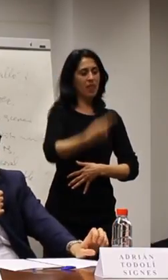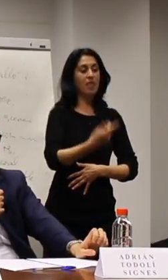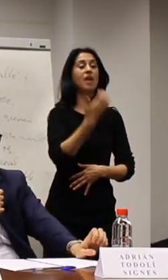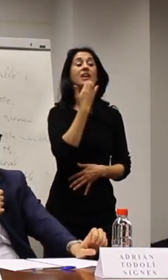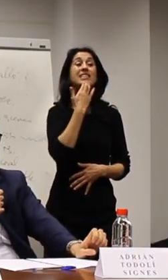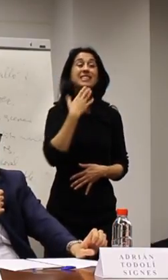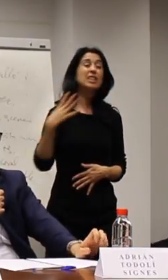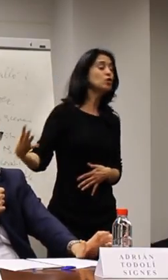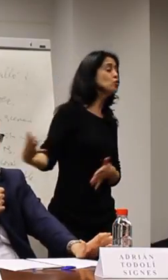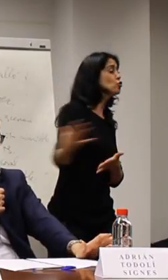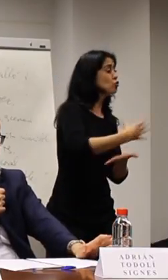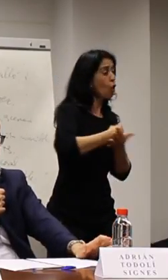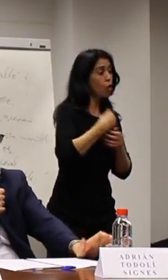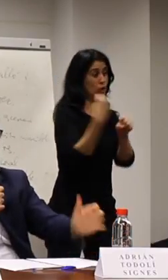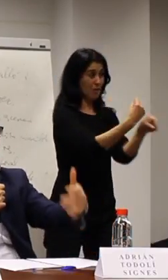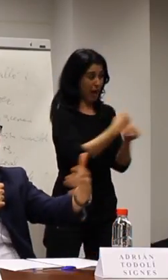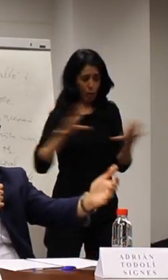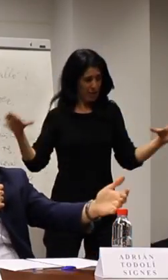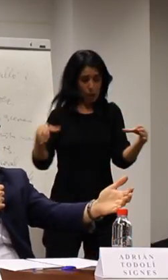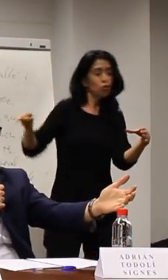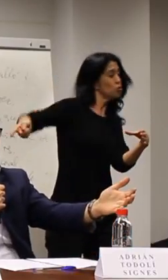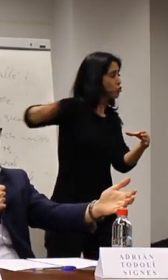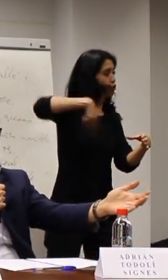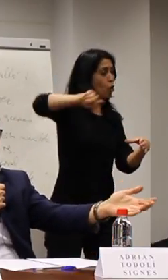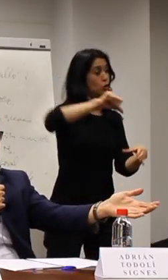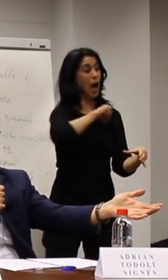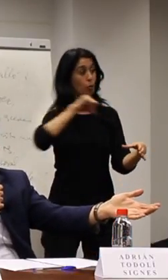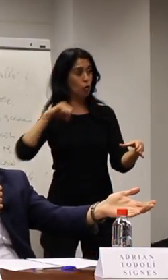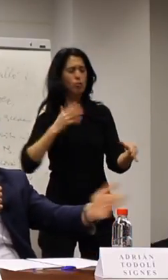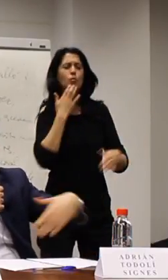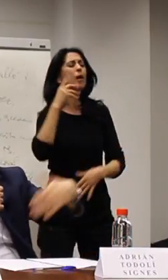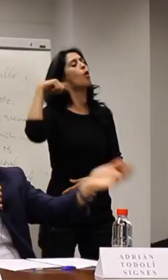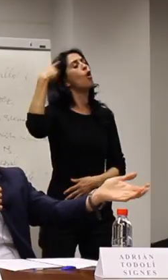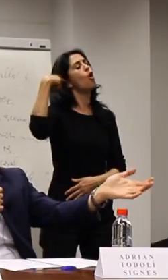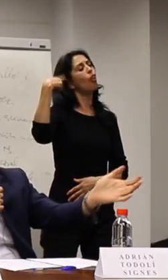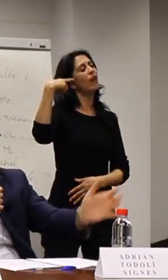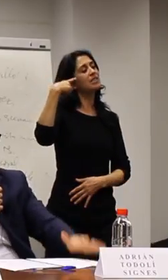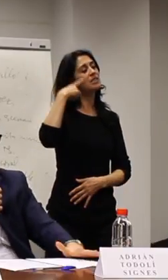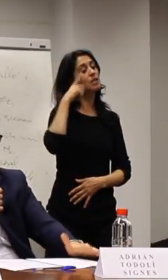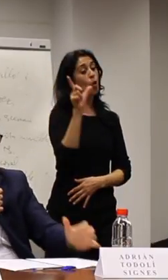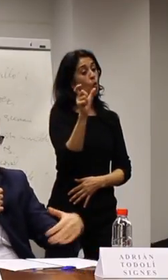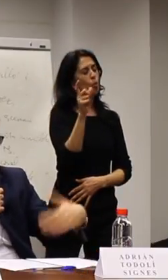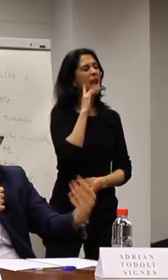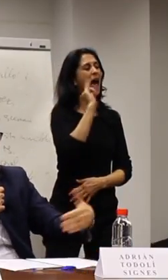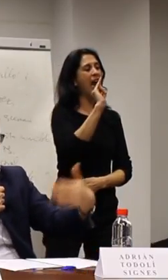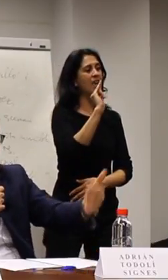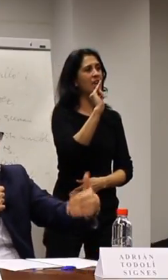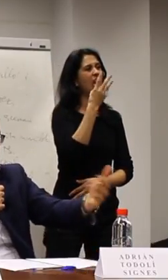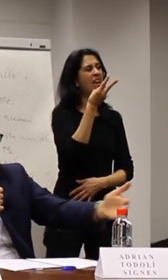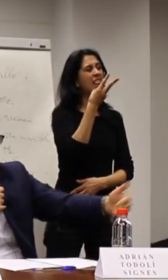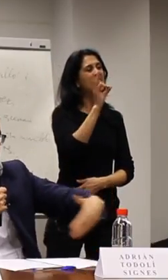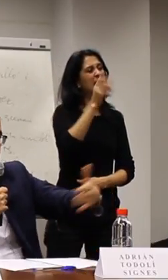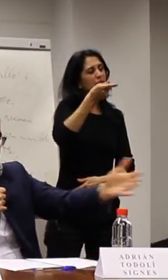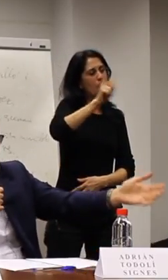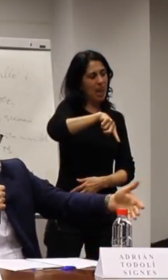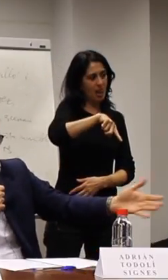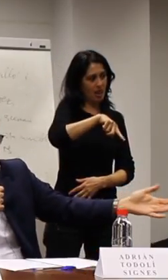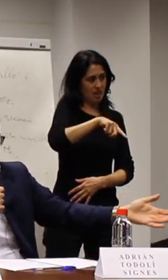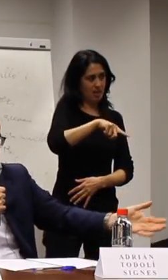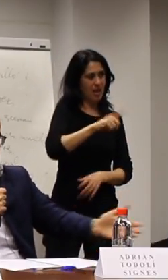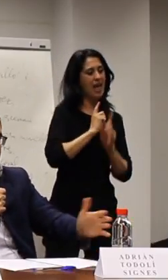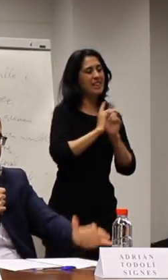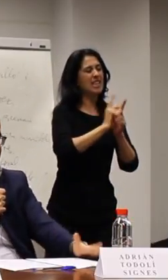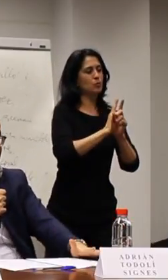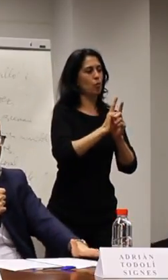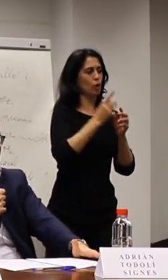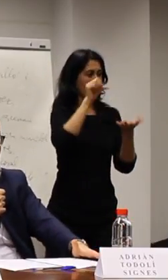fueran autónomos, Uber en Londres tiene 30.000. 30.000 personas que prestan servicios de transporte